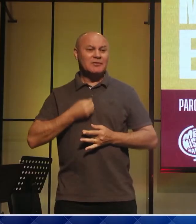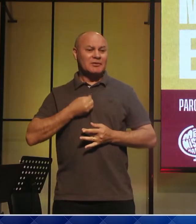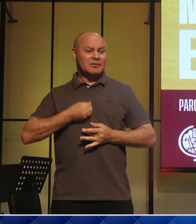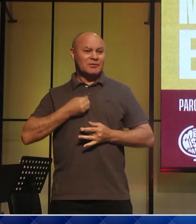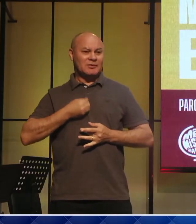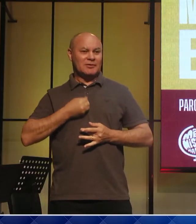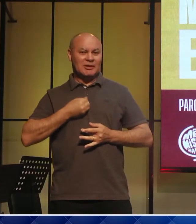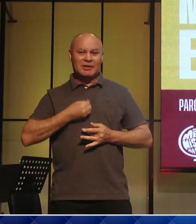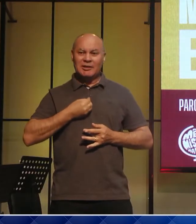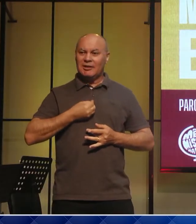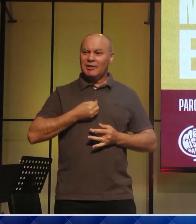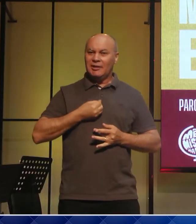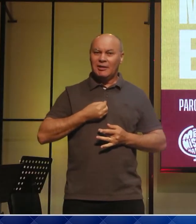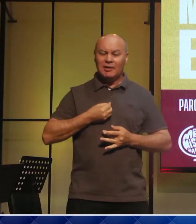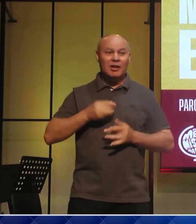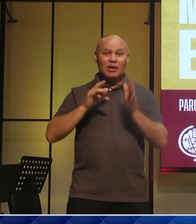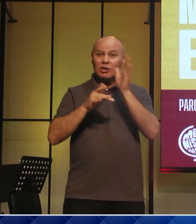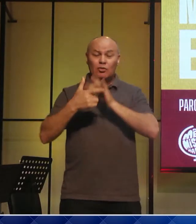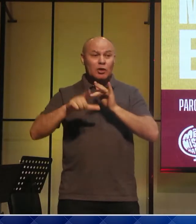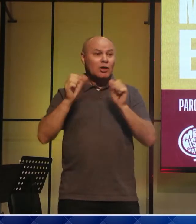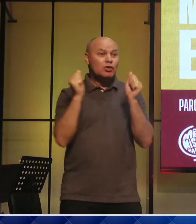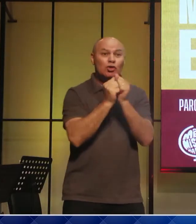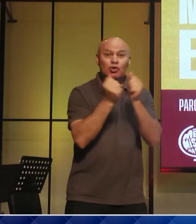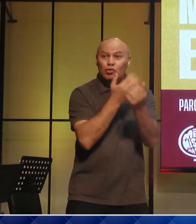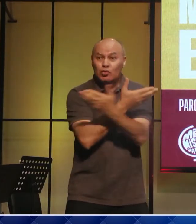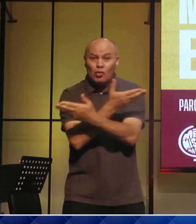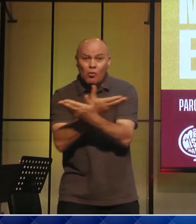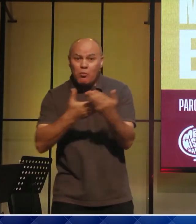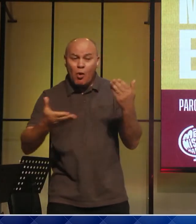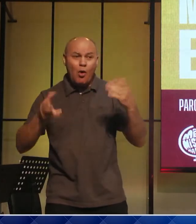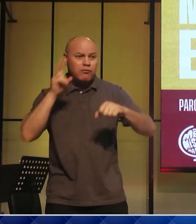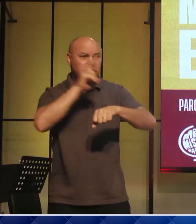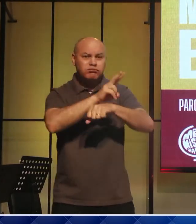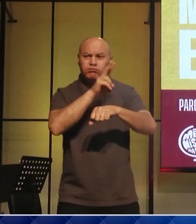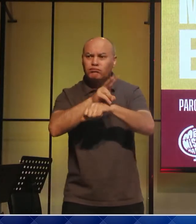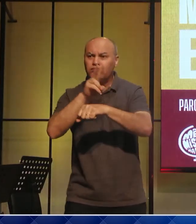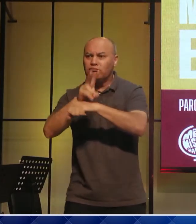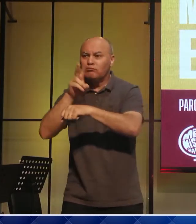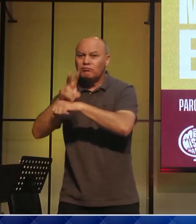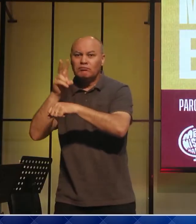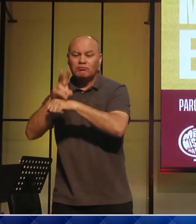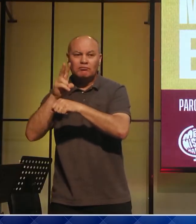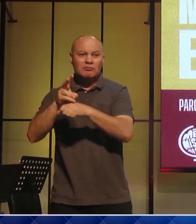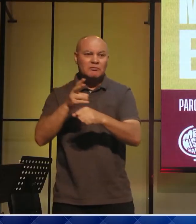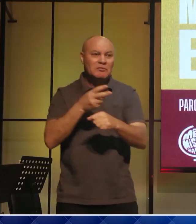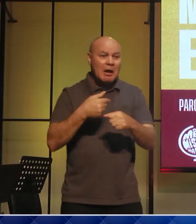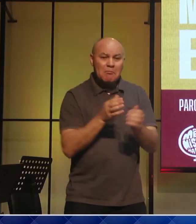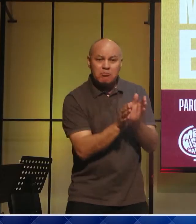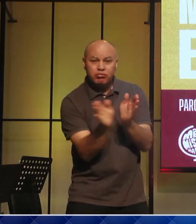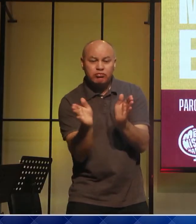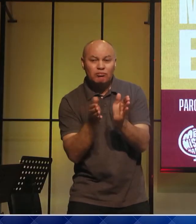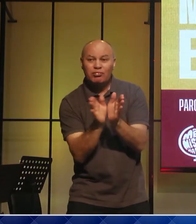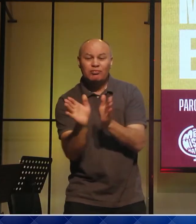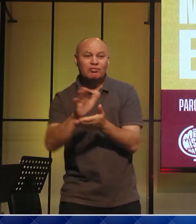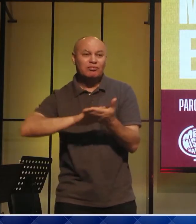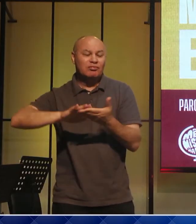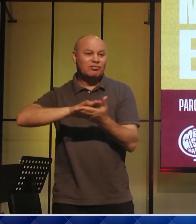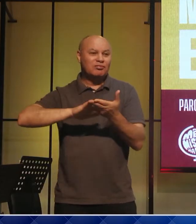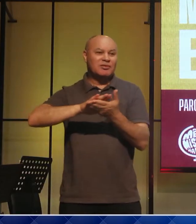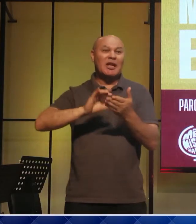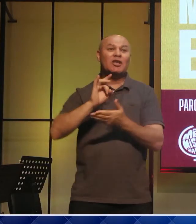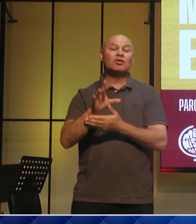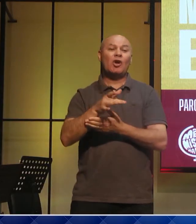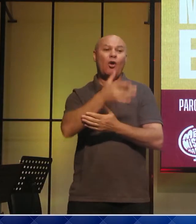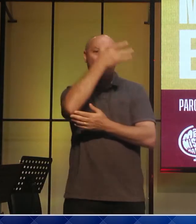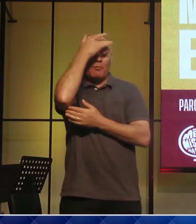que me deste. Eu os protegi e nenhum deles se perdeu, exceto o filho da perdição.